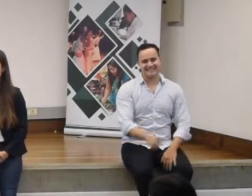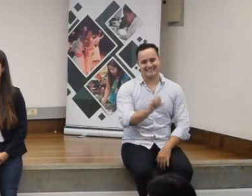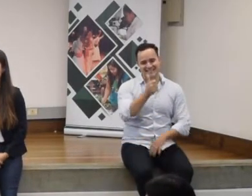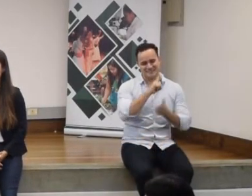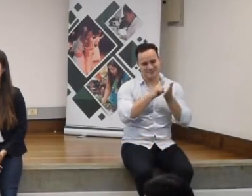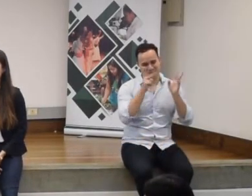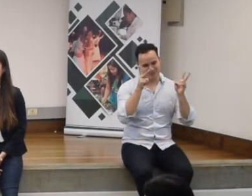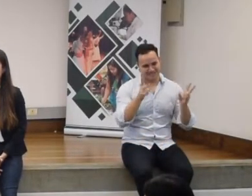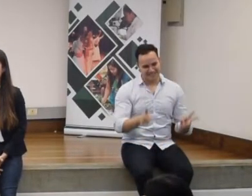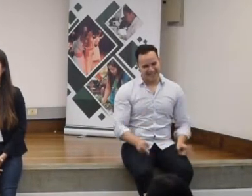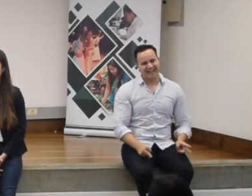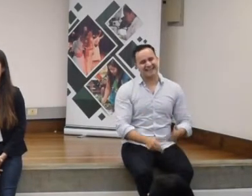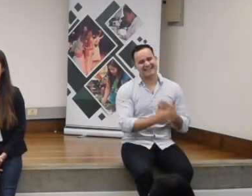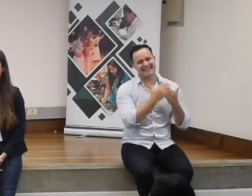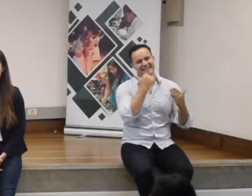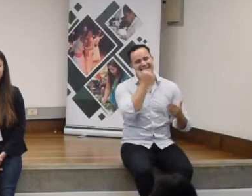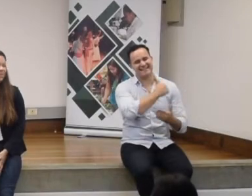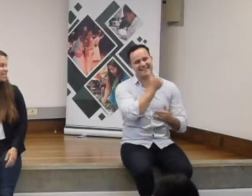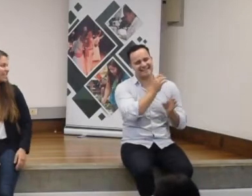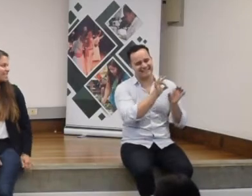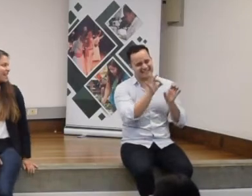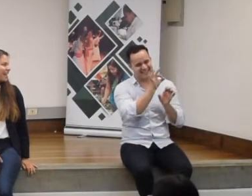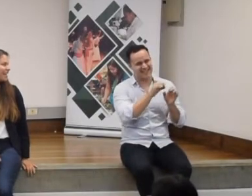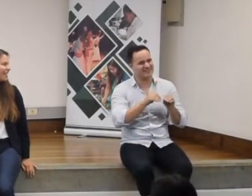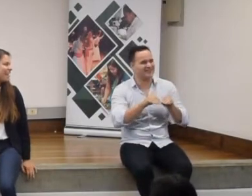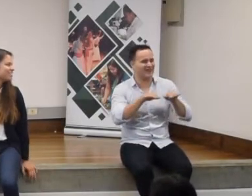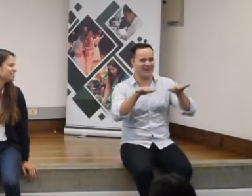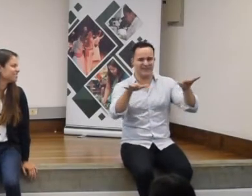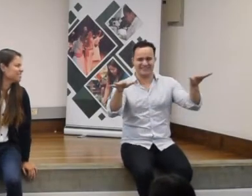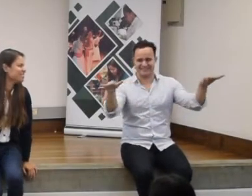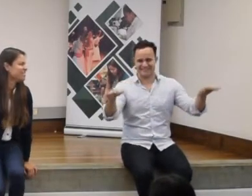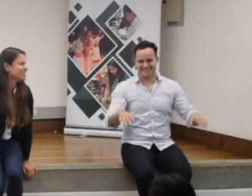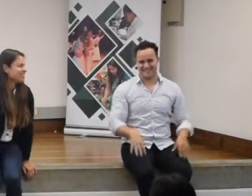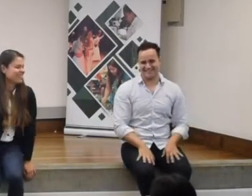Santiago nos va a invitar a tinto a todos.